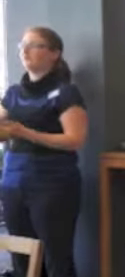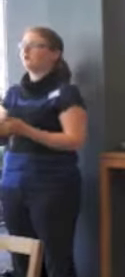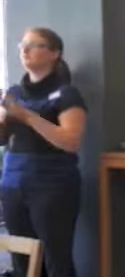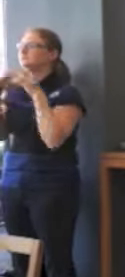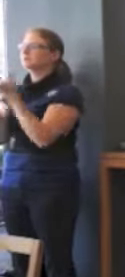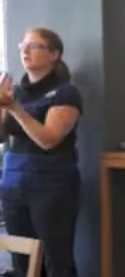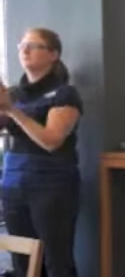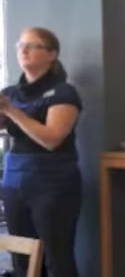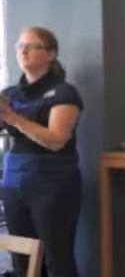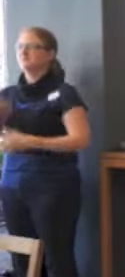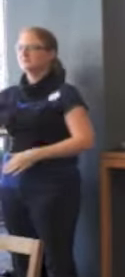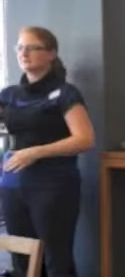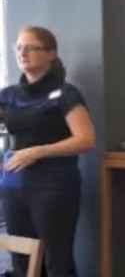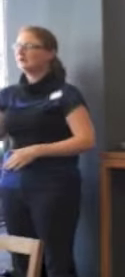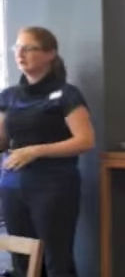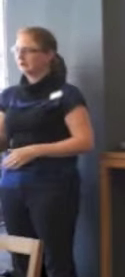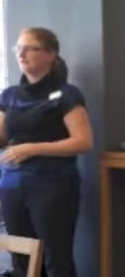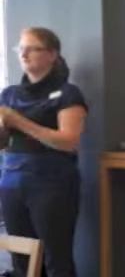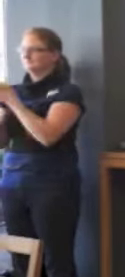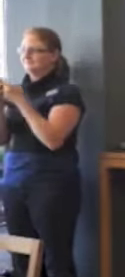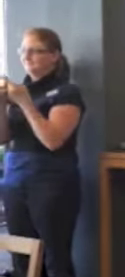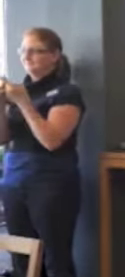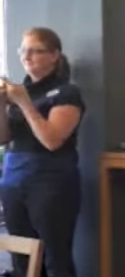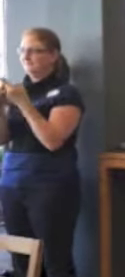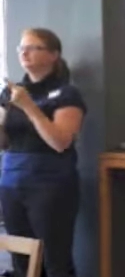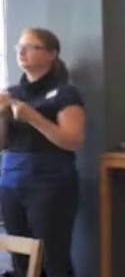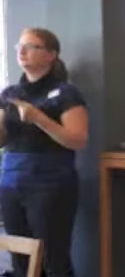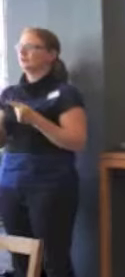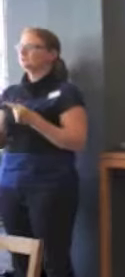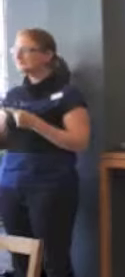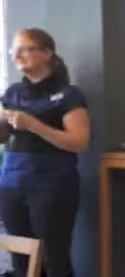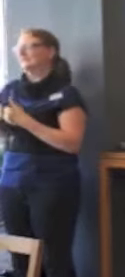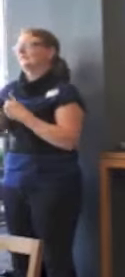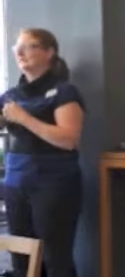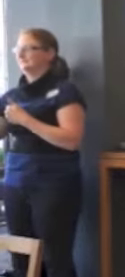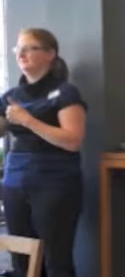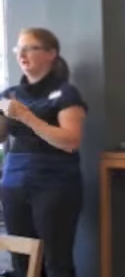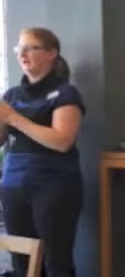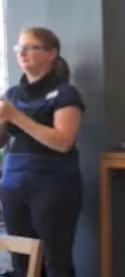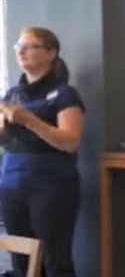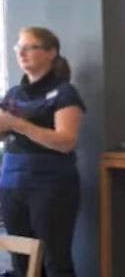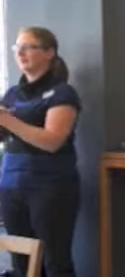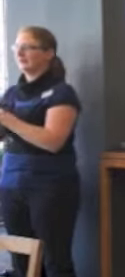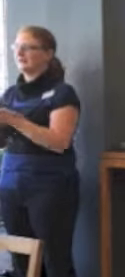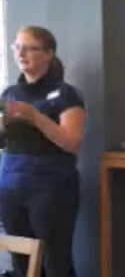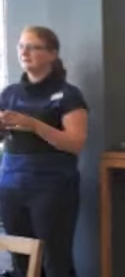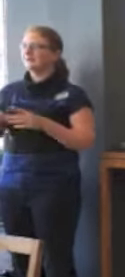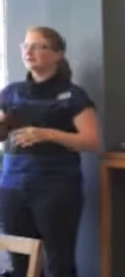Socialfondens insatser är ju främst de som står allra längst från arbetsmarknaden. Kvinnor och män med fysiska och